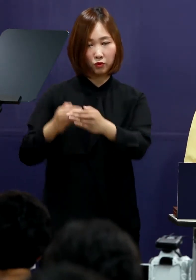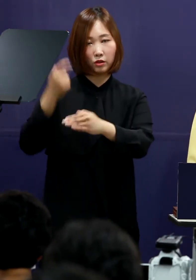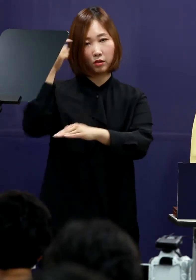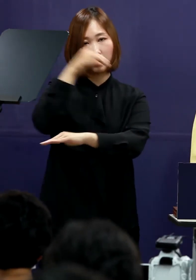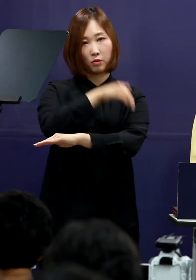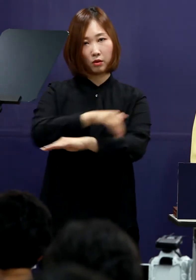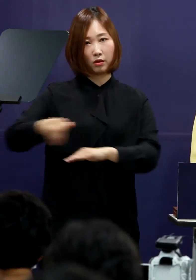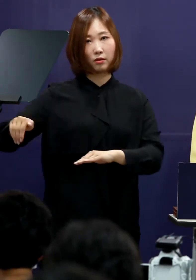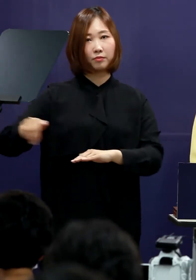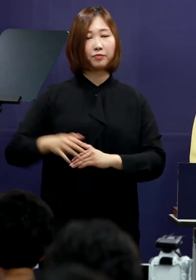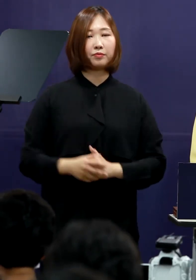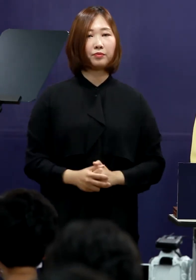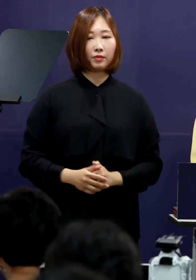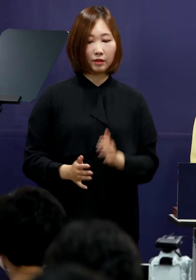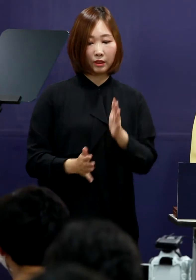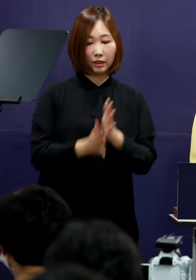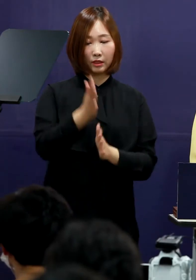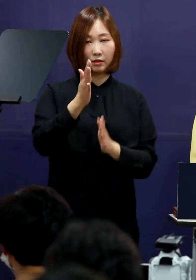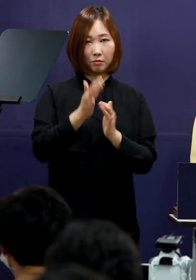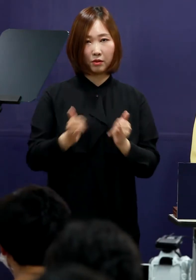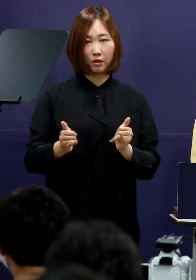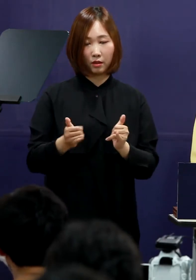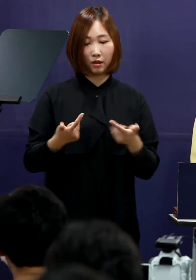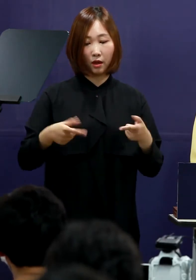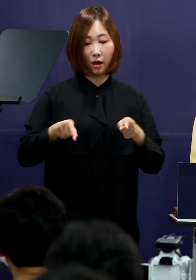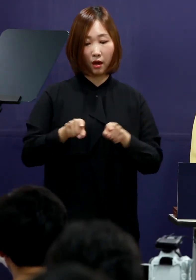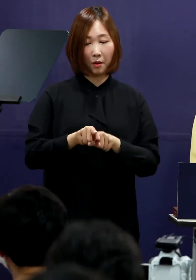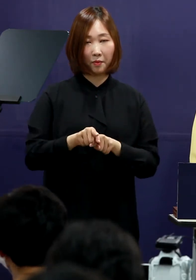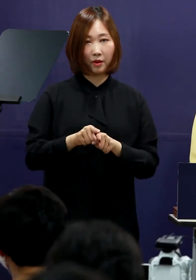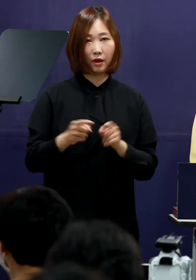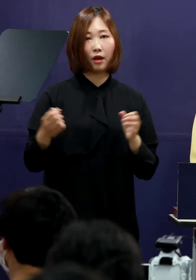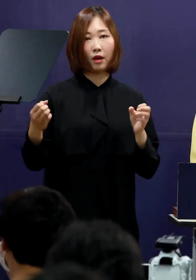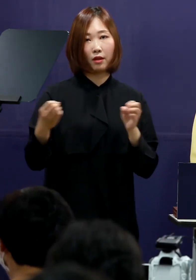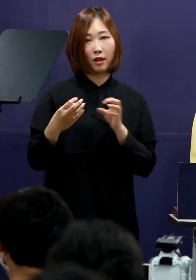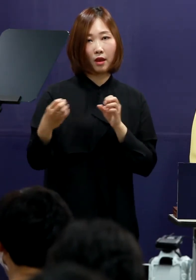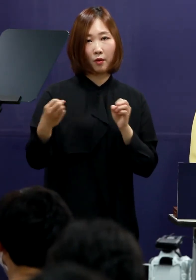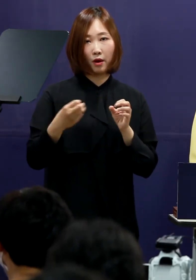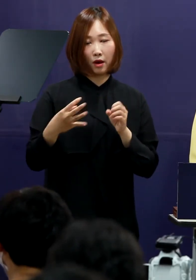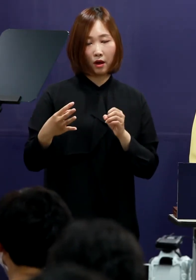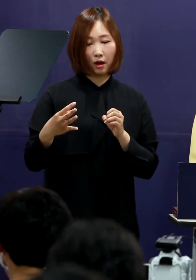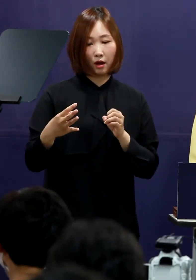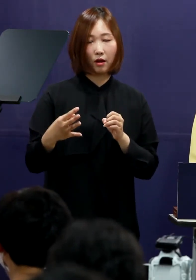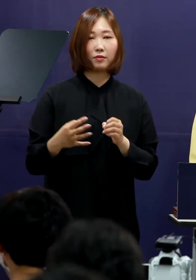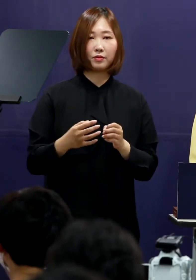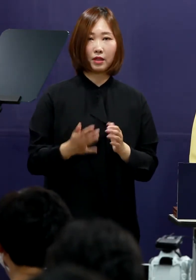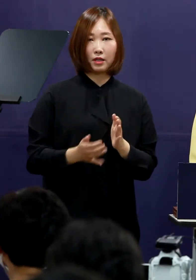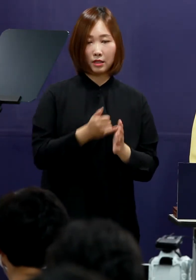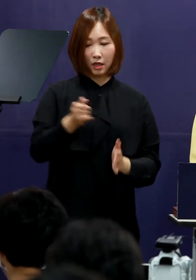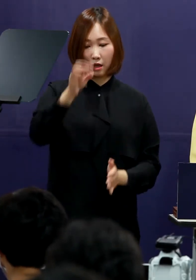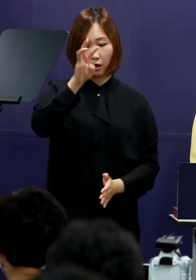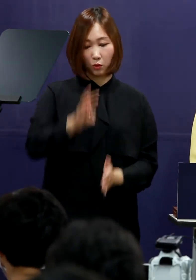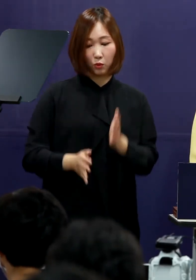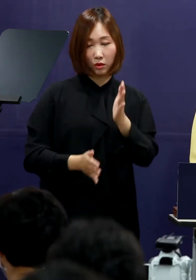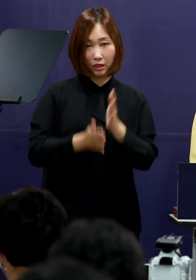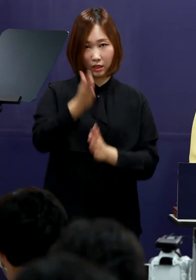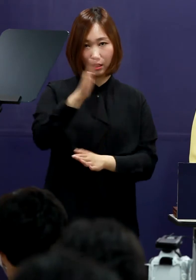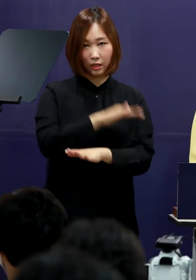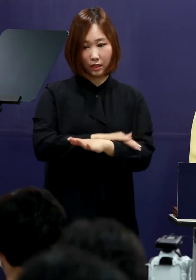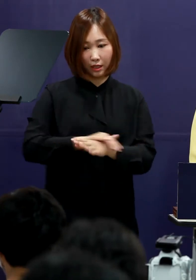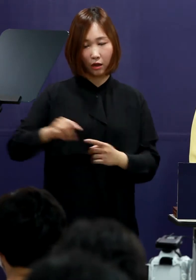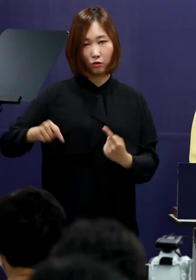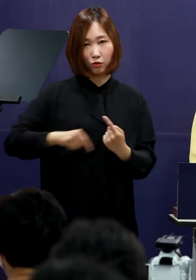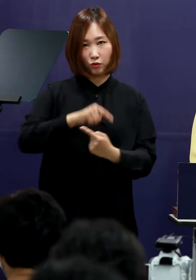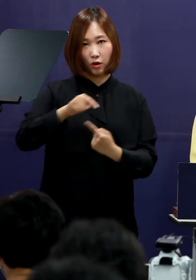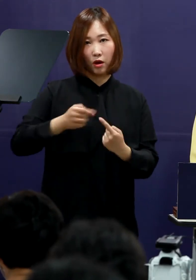저는 시민과 대화가 시민권 특별자 지시를 이끌어 나가는 효과를 상승할 수 있도록 시정 및